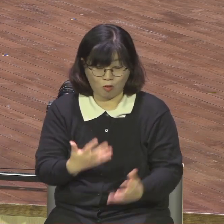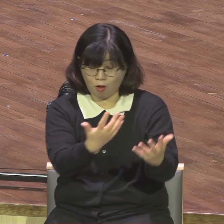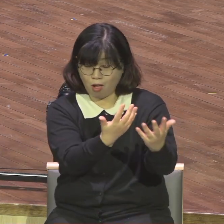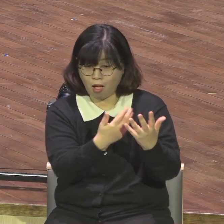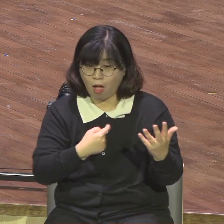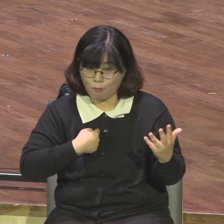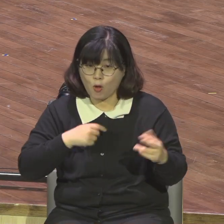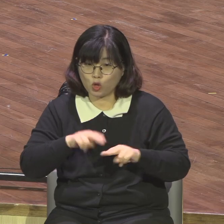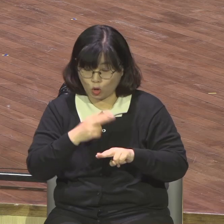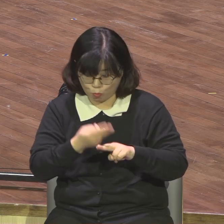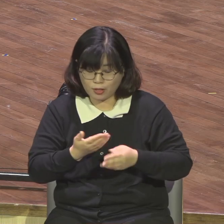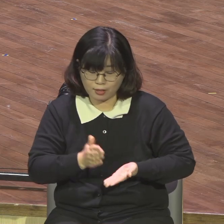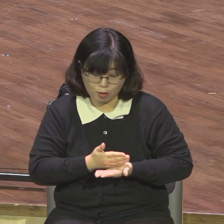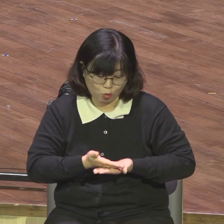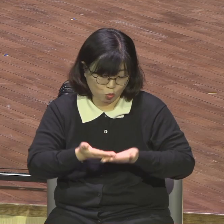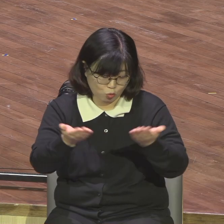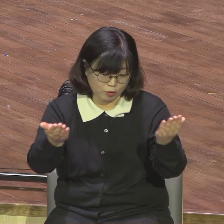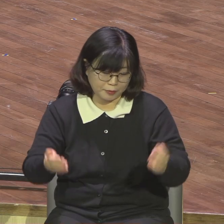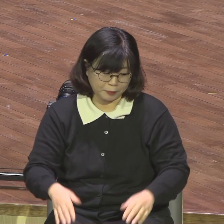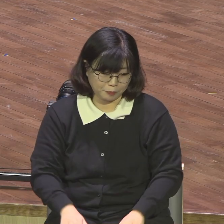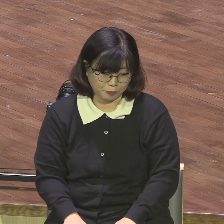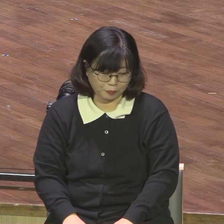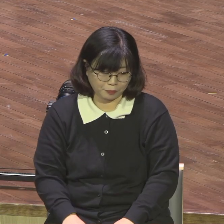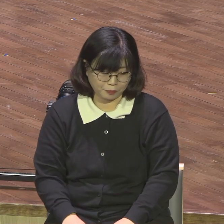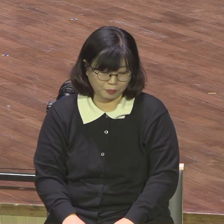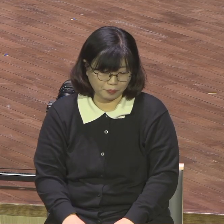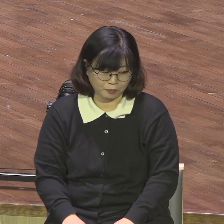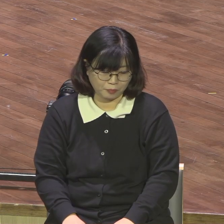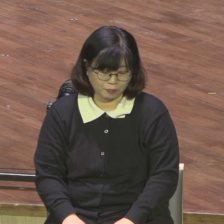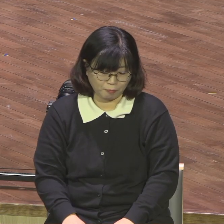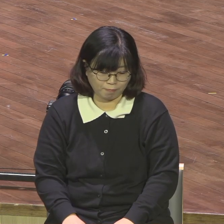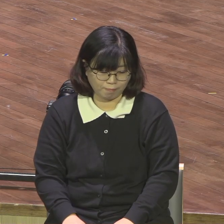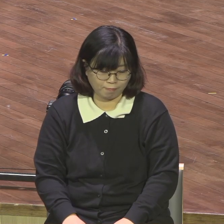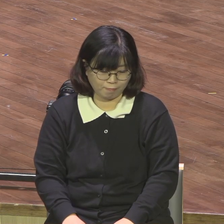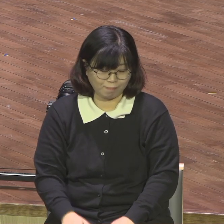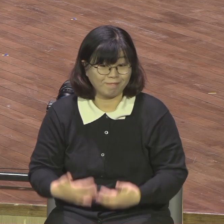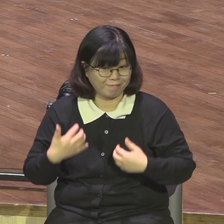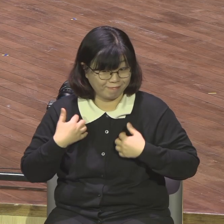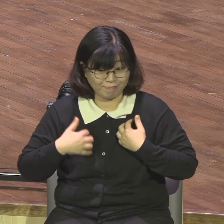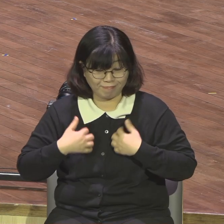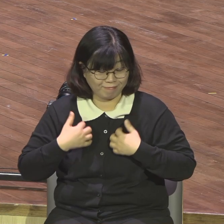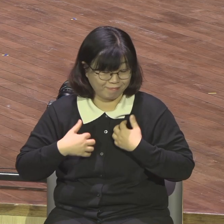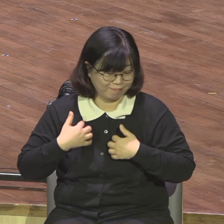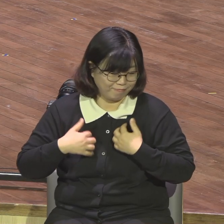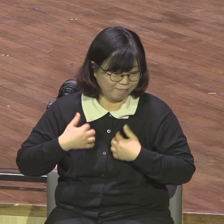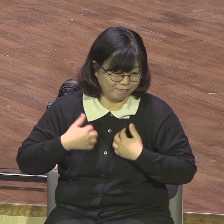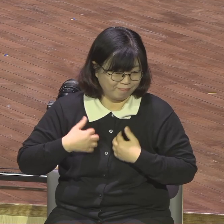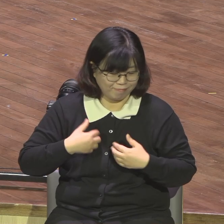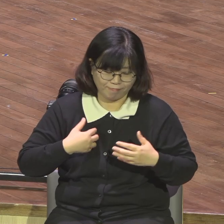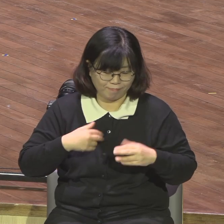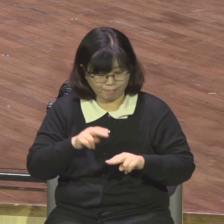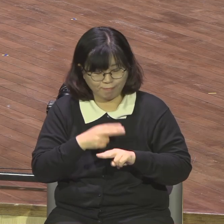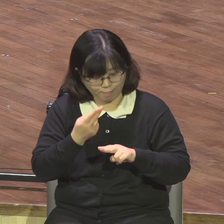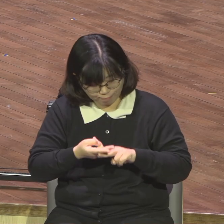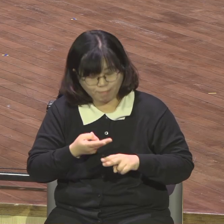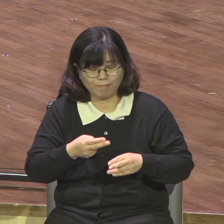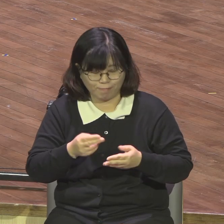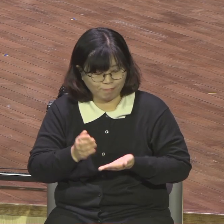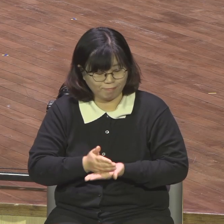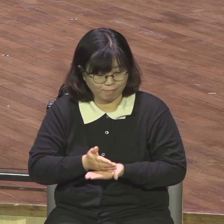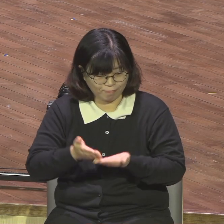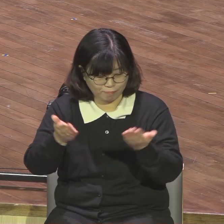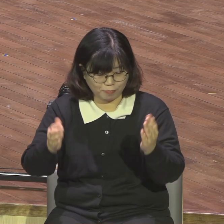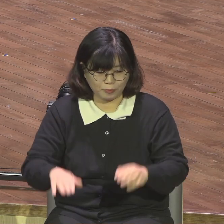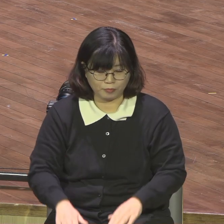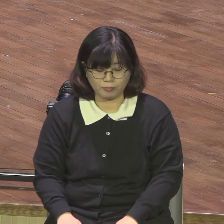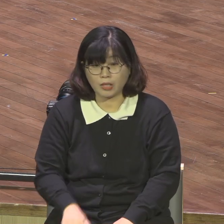주마. 어이고 감사합니다. 메리 크리스마스. 감사합니다. 메리 크리스마스.